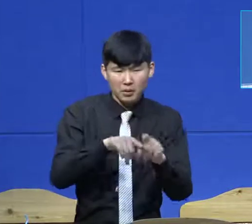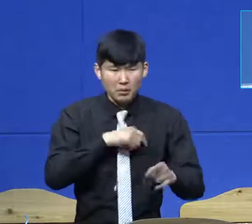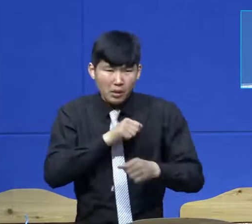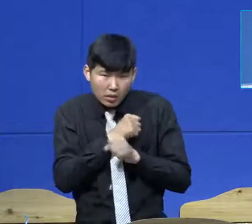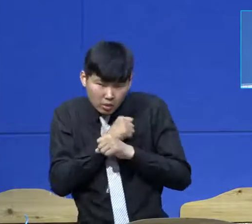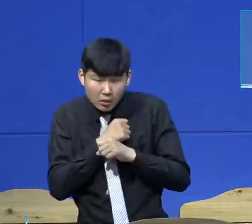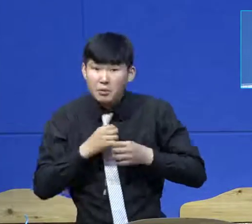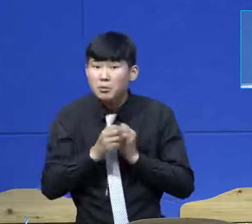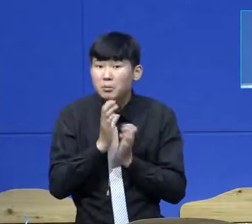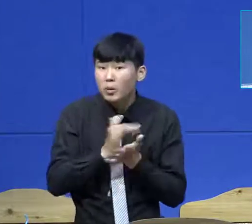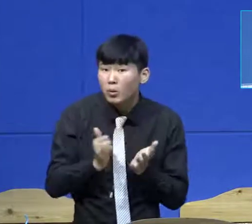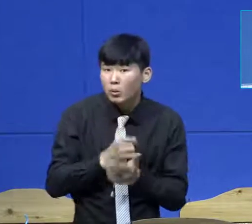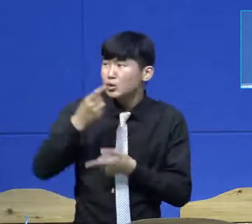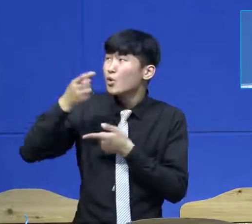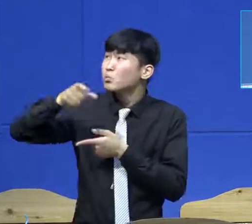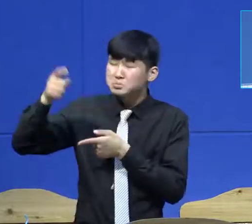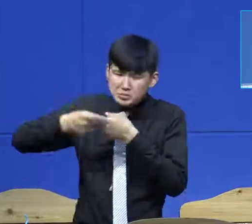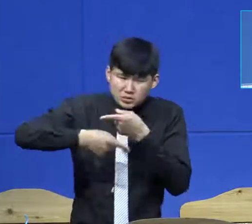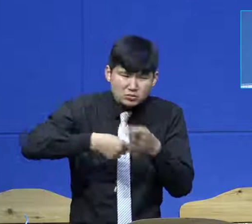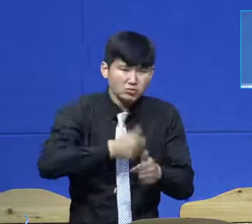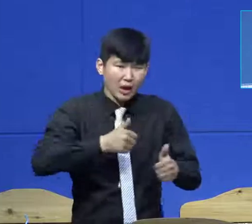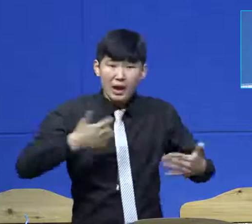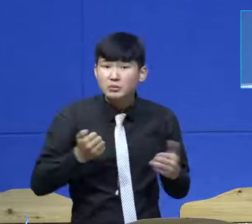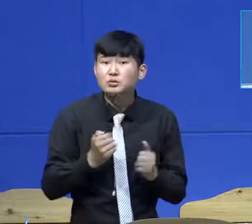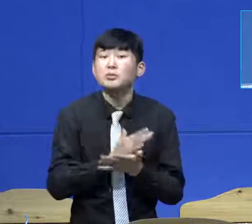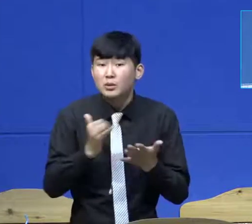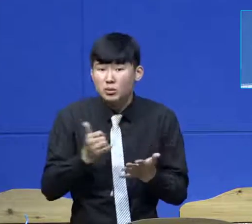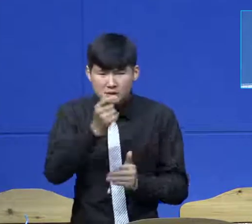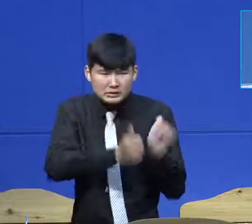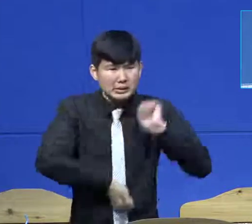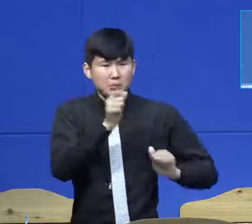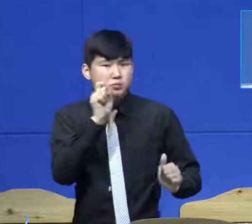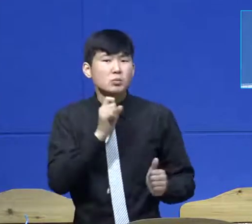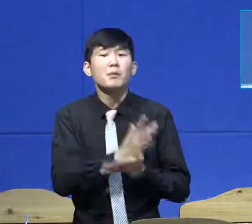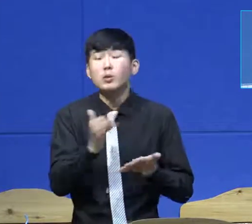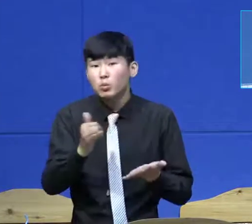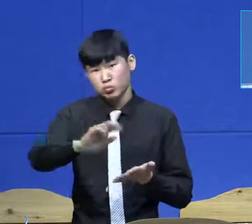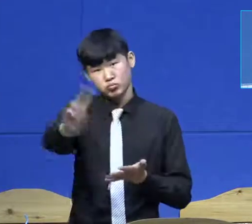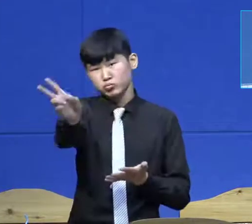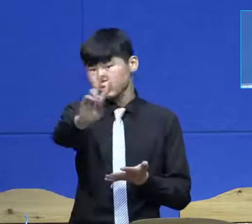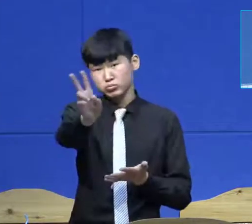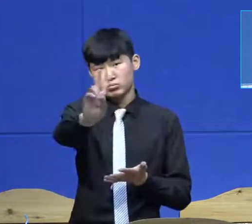байна уу? Арай илүү бусдаас дээр амжирах гээд байна уу? Нэг сайхан амжилт нь хүч үзэх гээд байна уу? Үгүй.